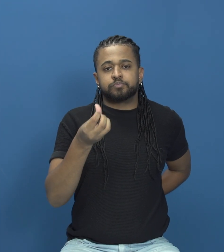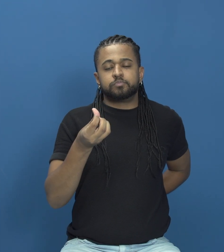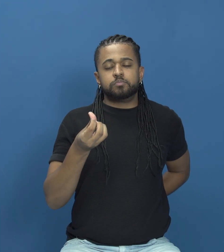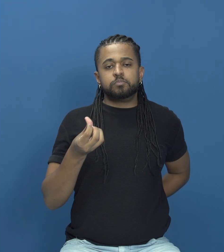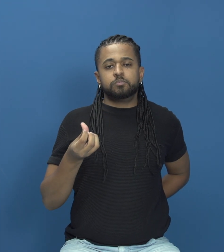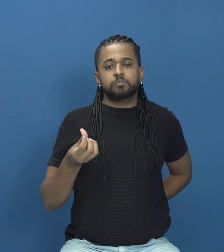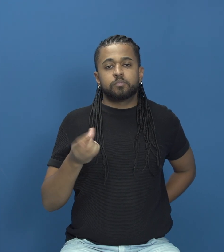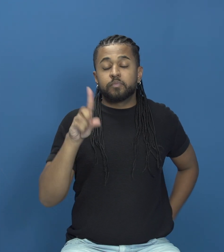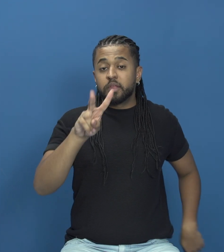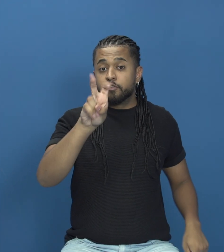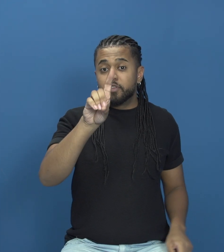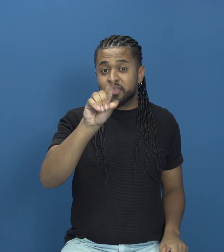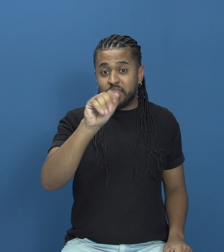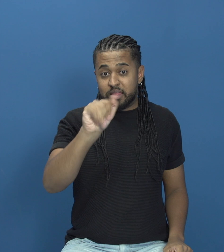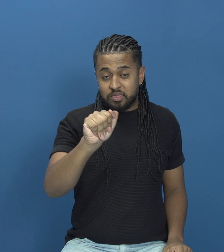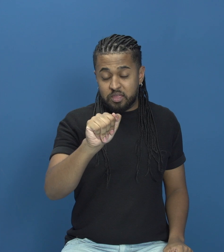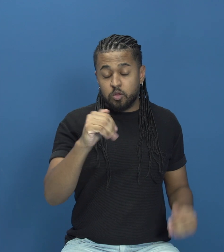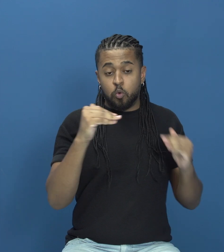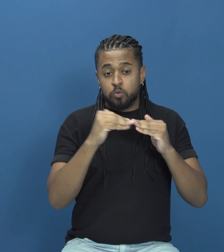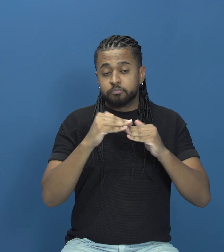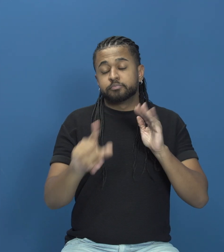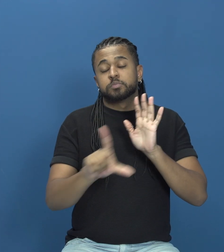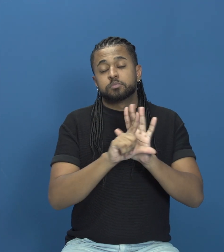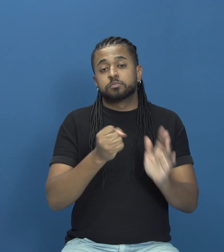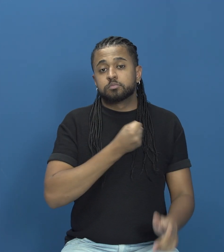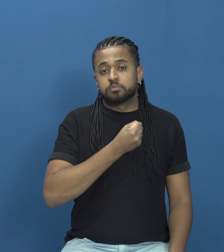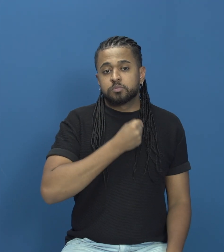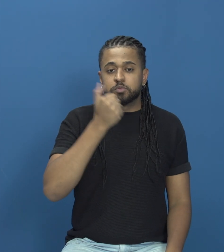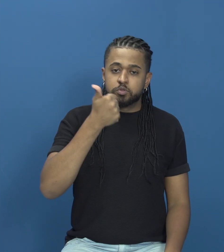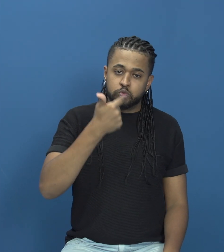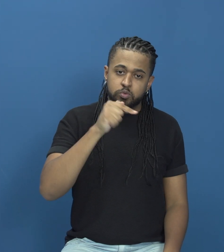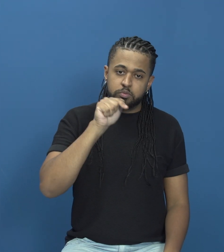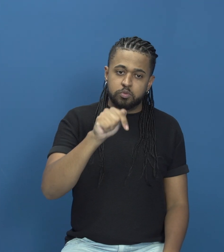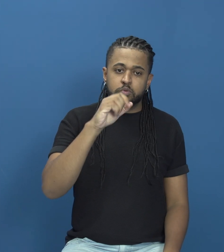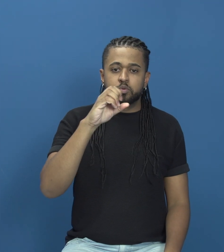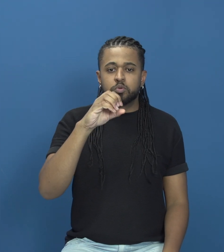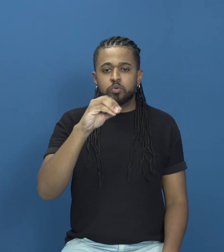13.6. É vedada, de acordo com a Lei nº